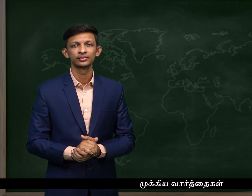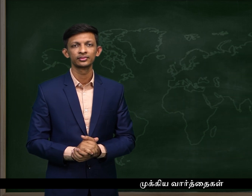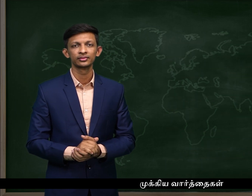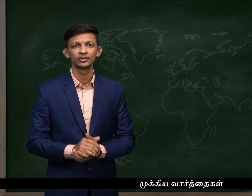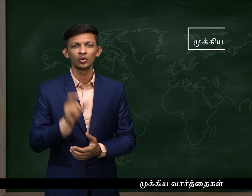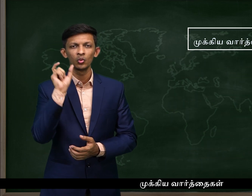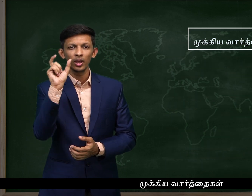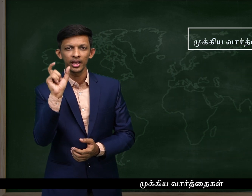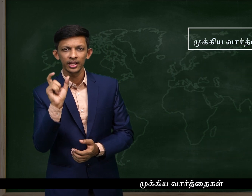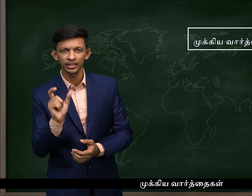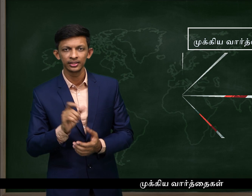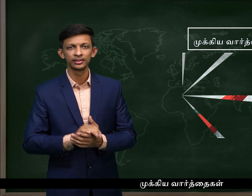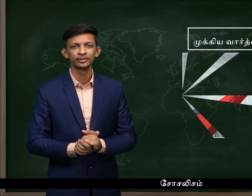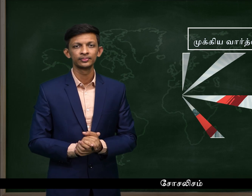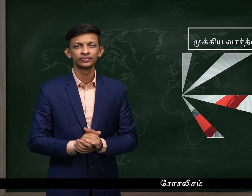முக்கிய வார்த்தைகள்: